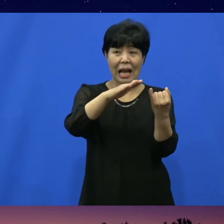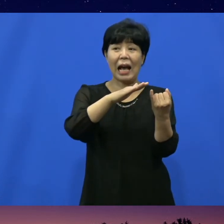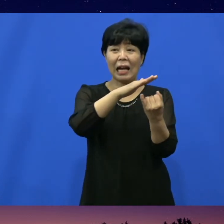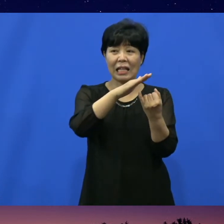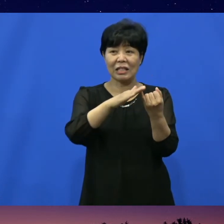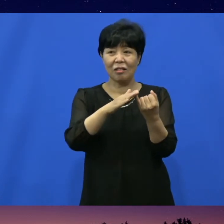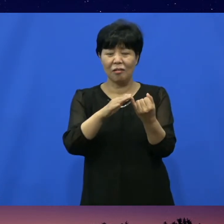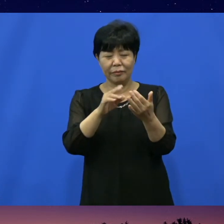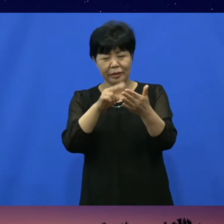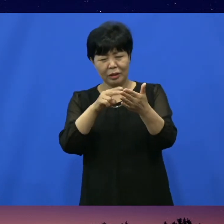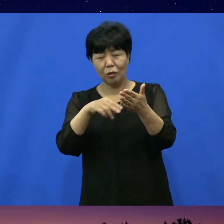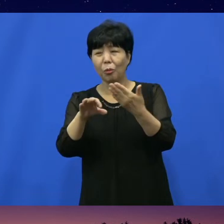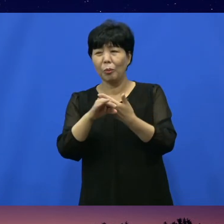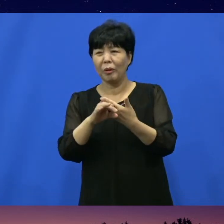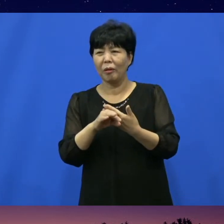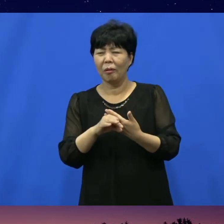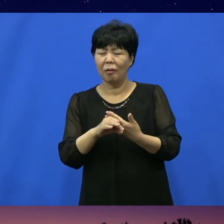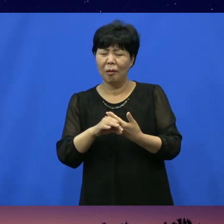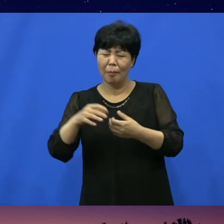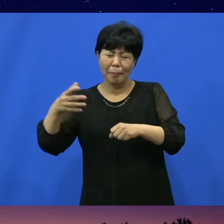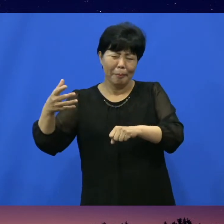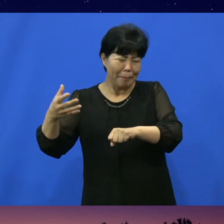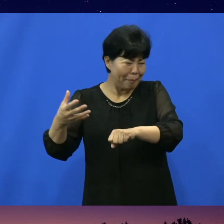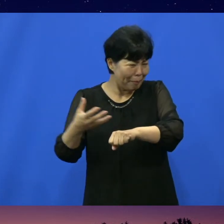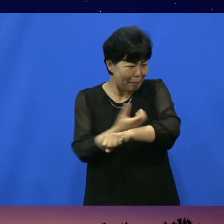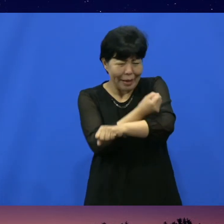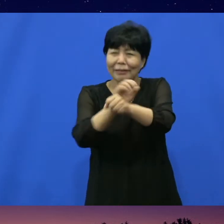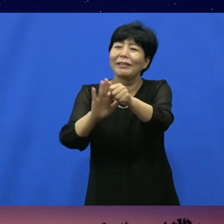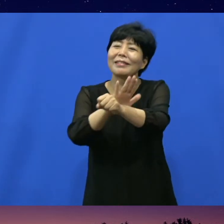하나님은 맹렬하게 우리를 사랑하세요.